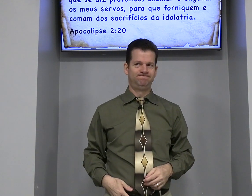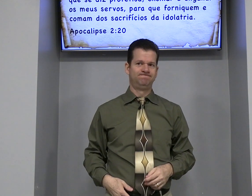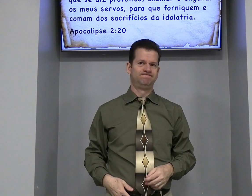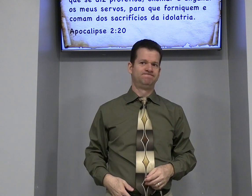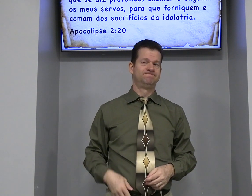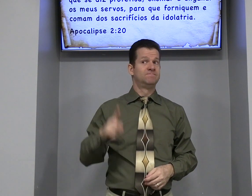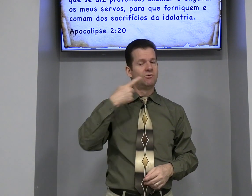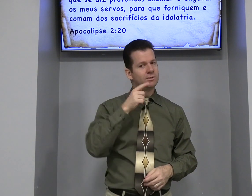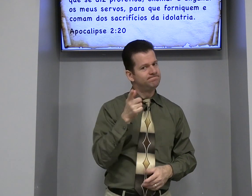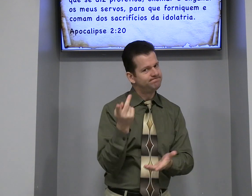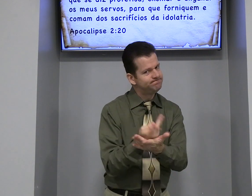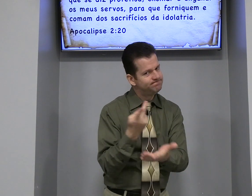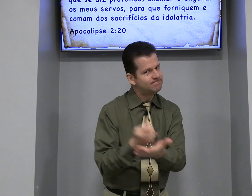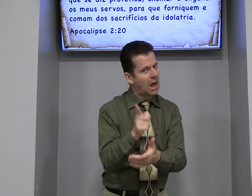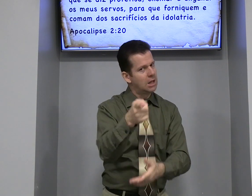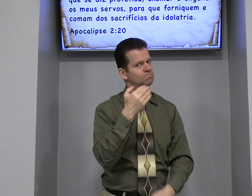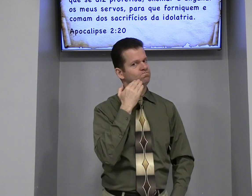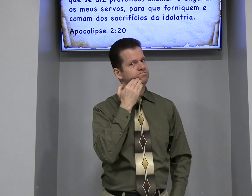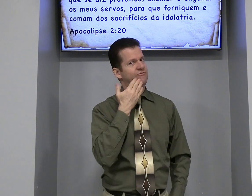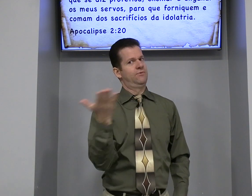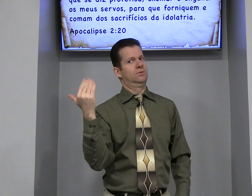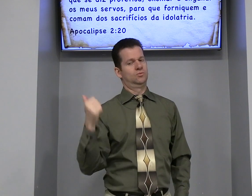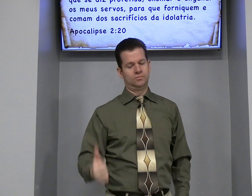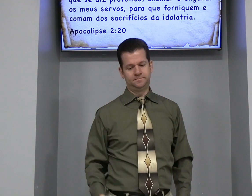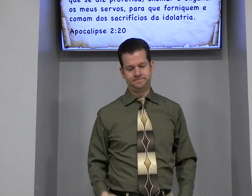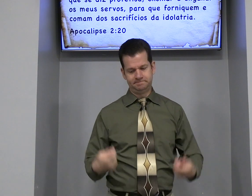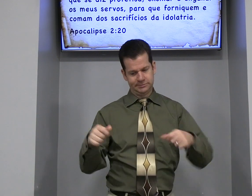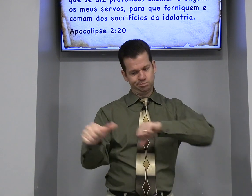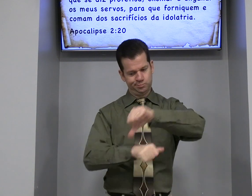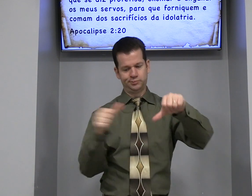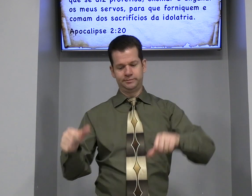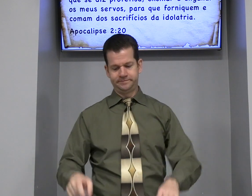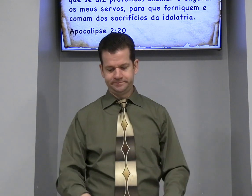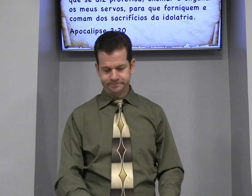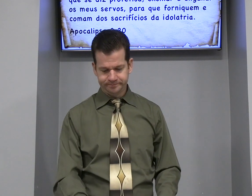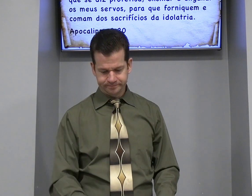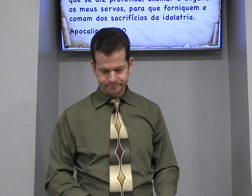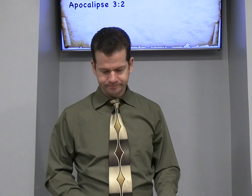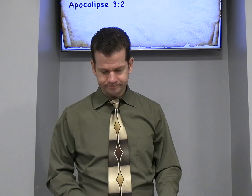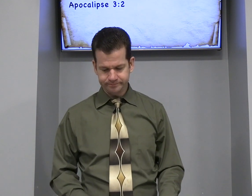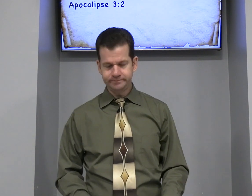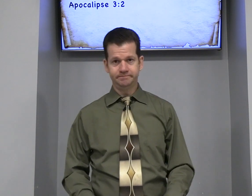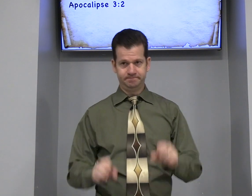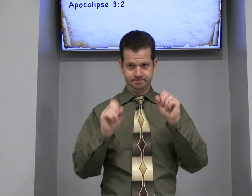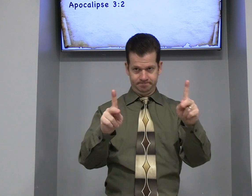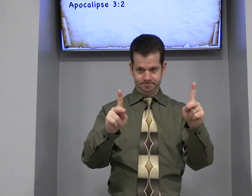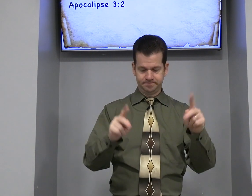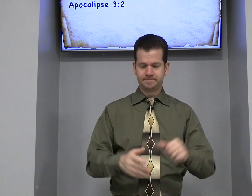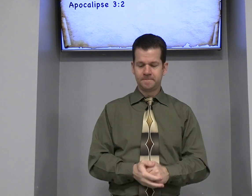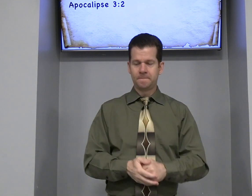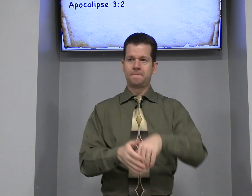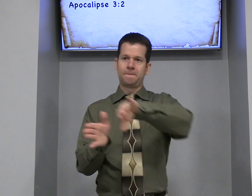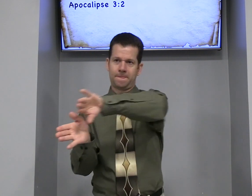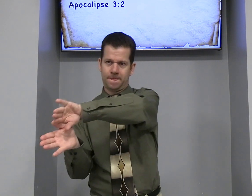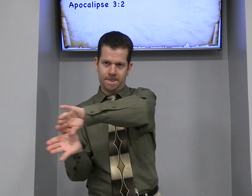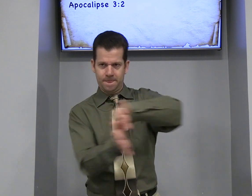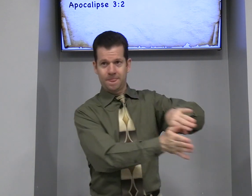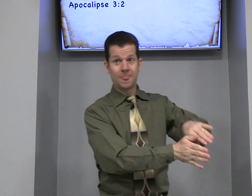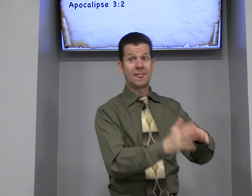oferecida nos ídolos. E João falou que sua igreja tem esse defeito.